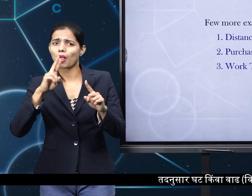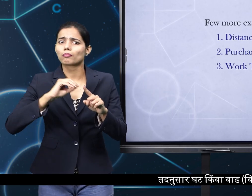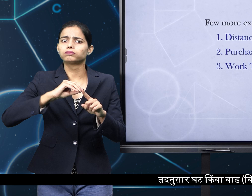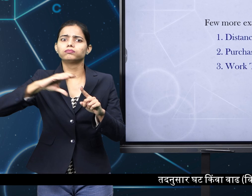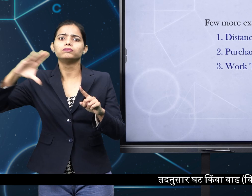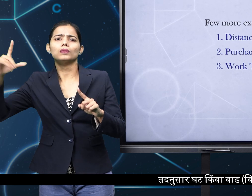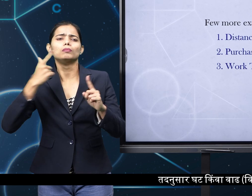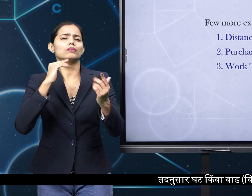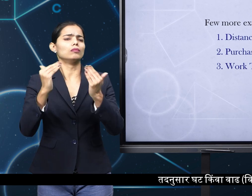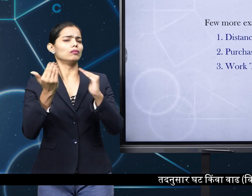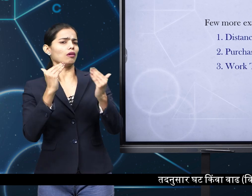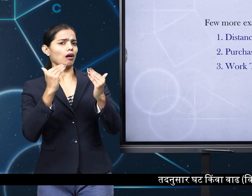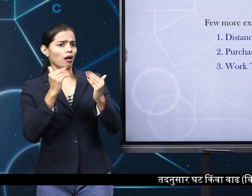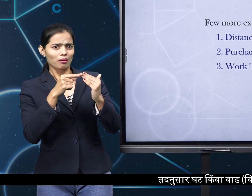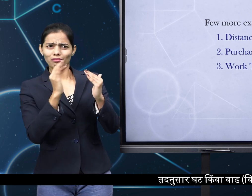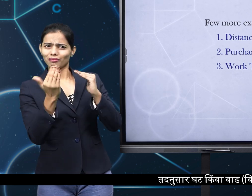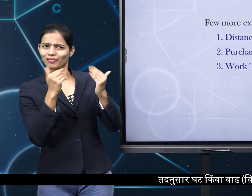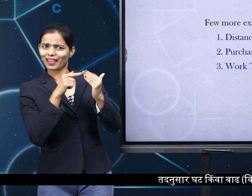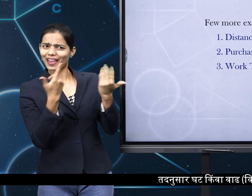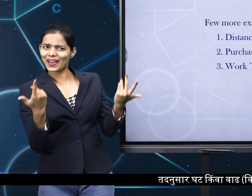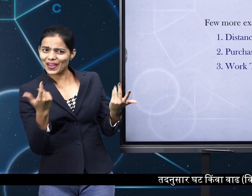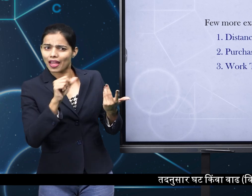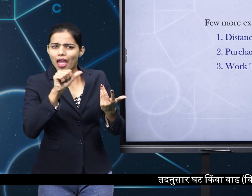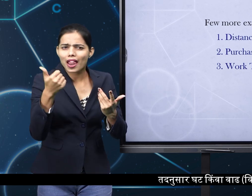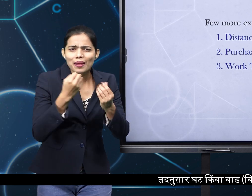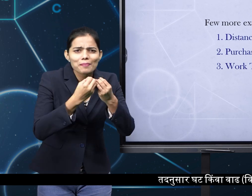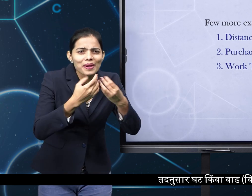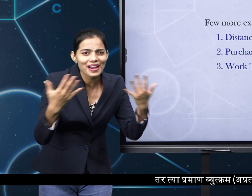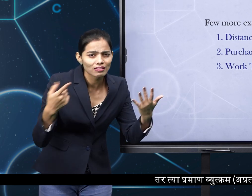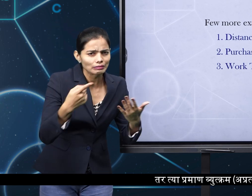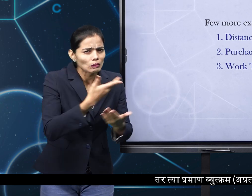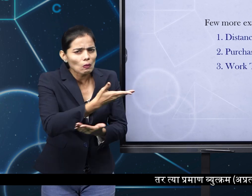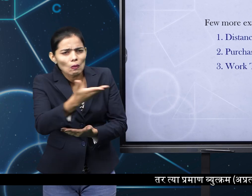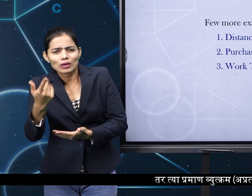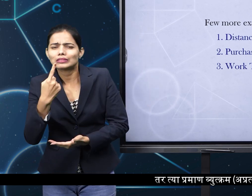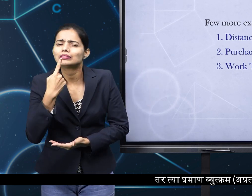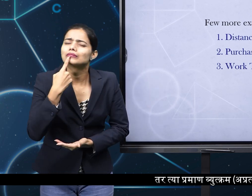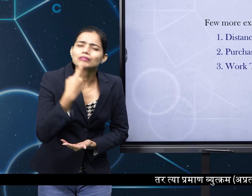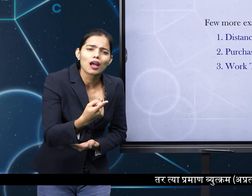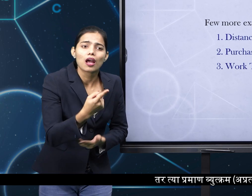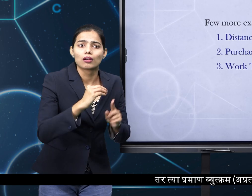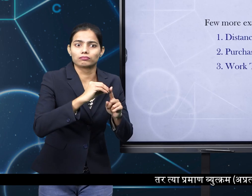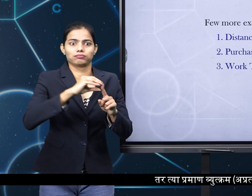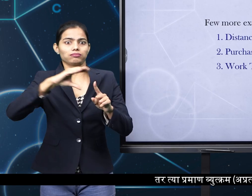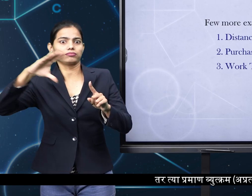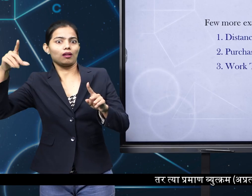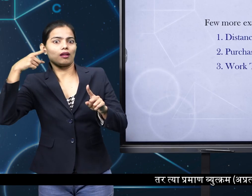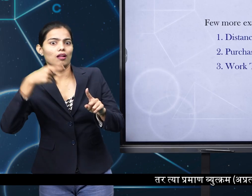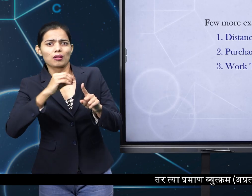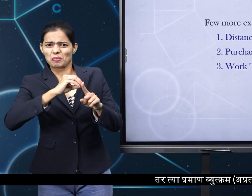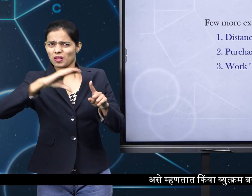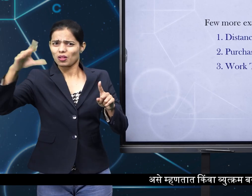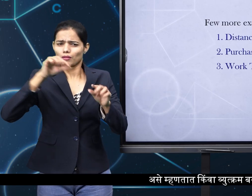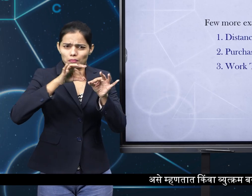तदनुसार घट किंवा वाढ विरुद्ध परिणाम होतो, तर त्या प्रमाण व्युत्पन्न अप्रत्यक्ष